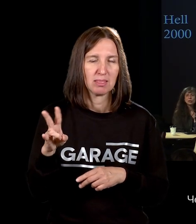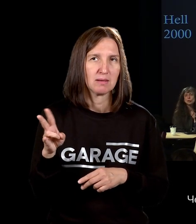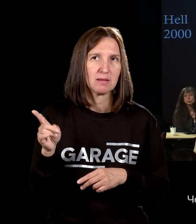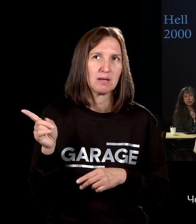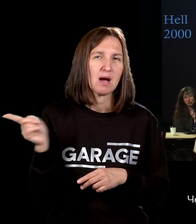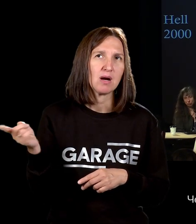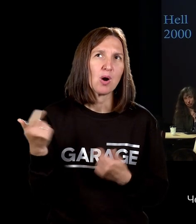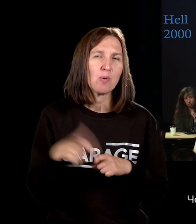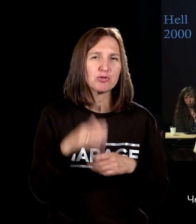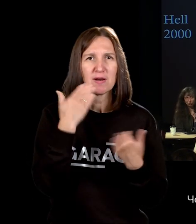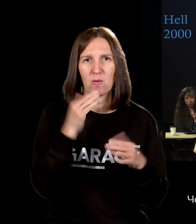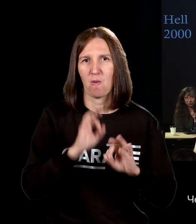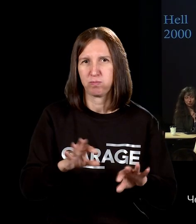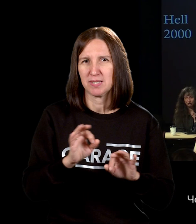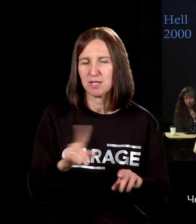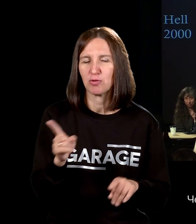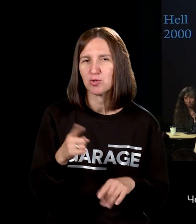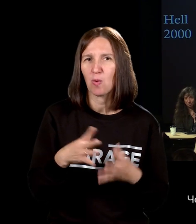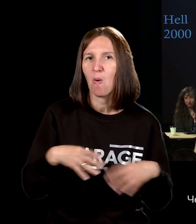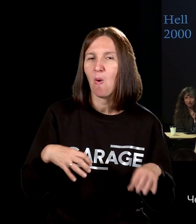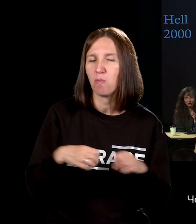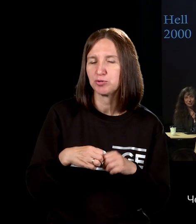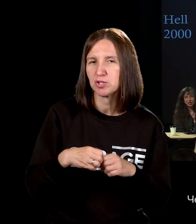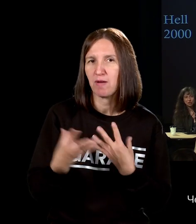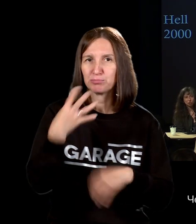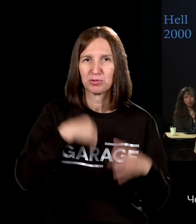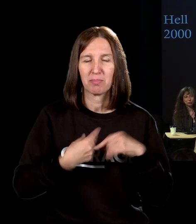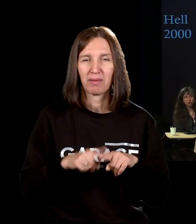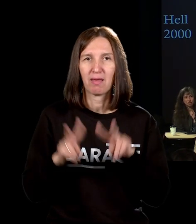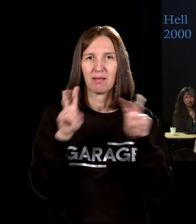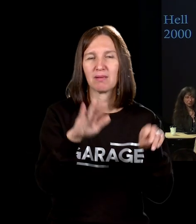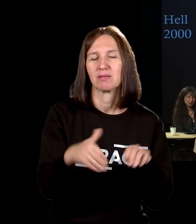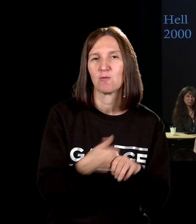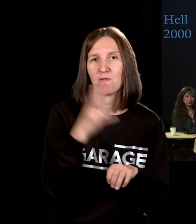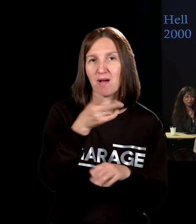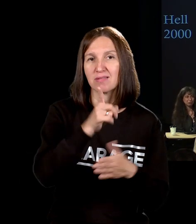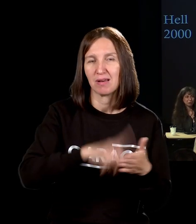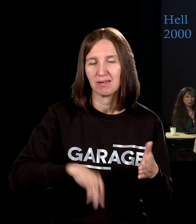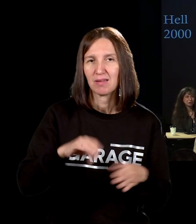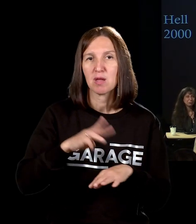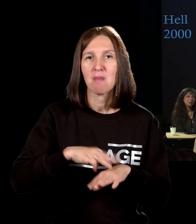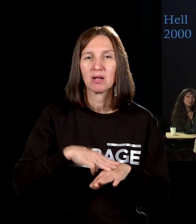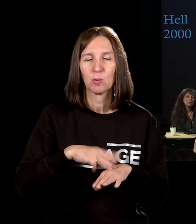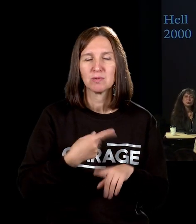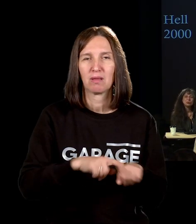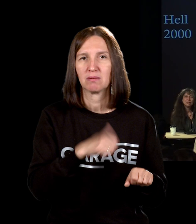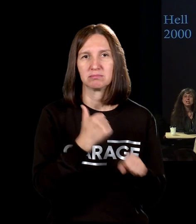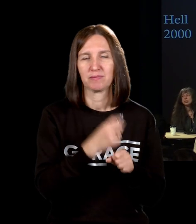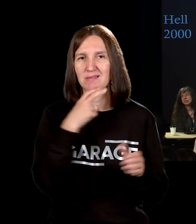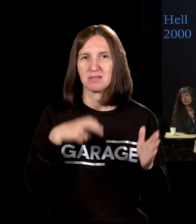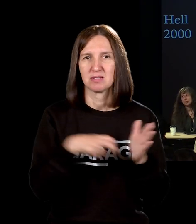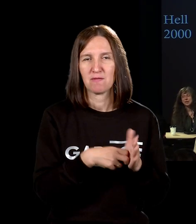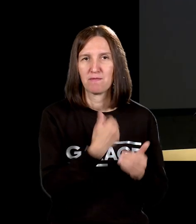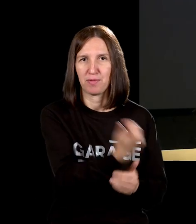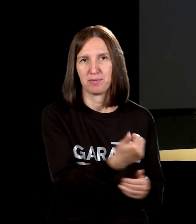это очень легко объяснить, что общество потребления – это новая религия, и что Макдональдс – это символ этого общества потребления, да, но они